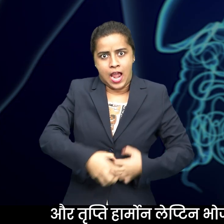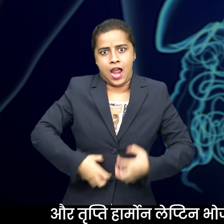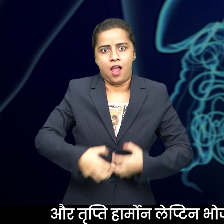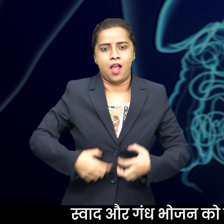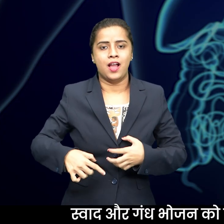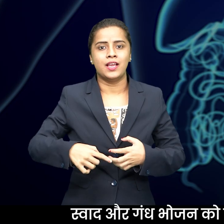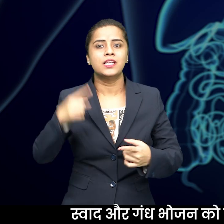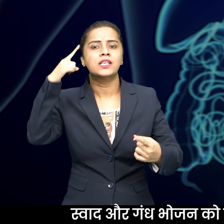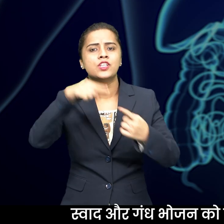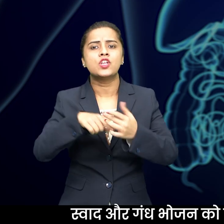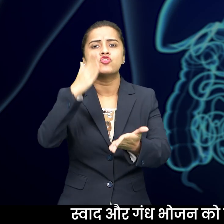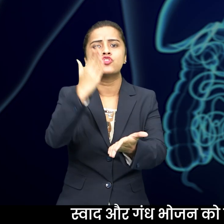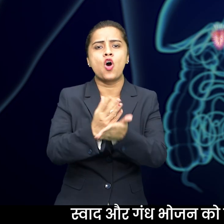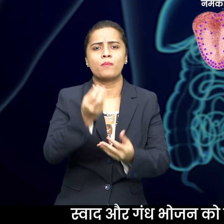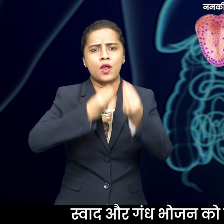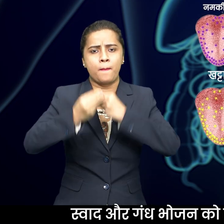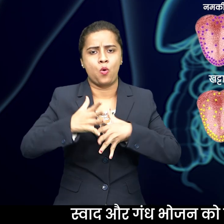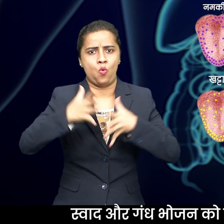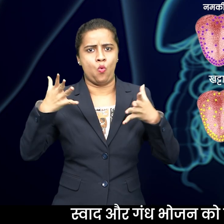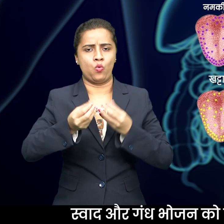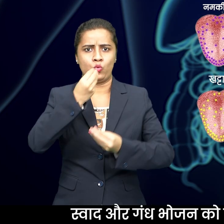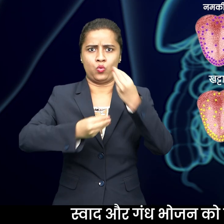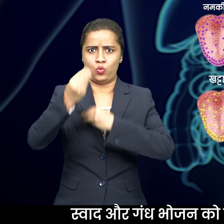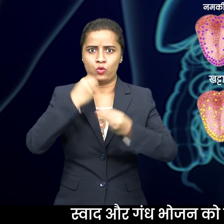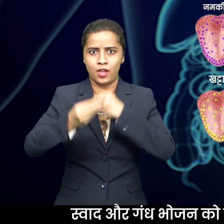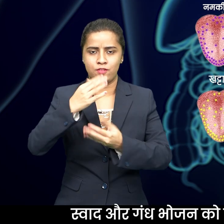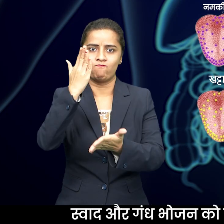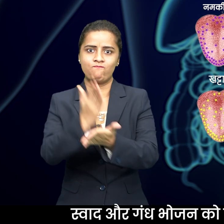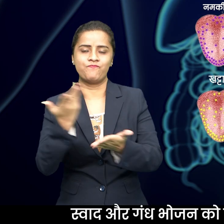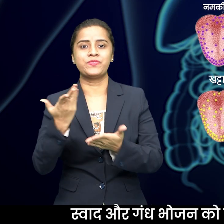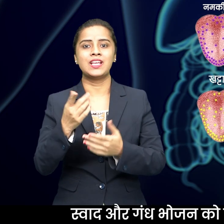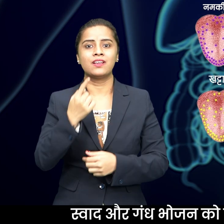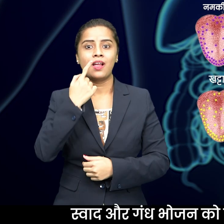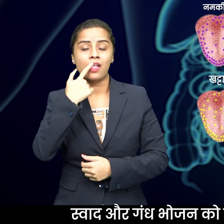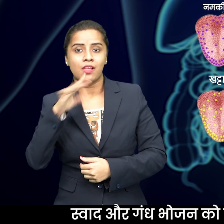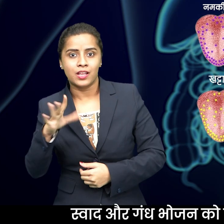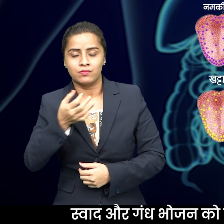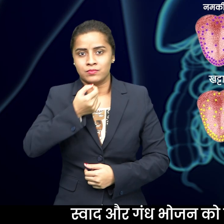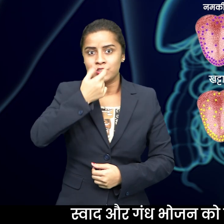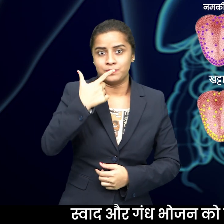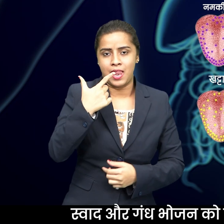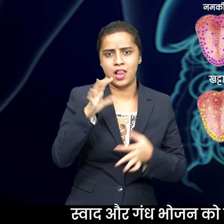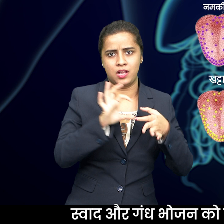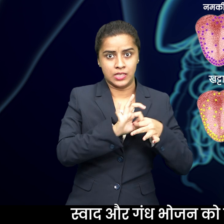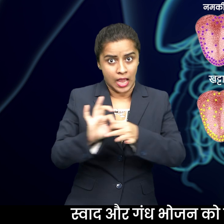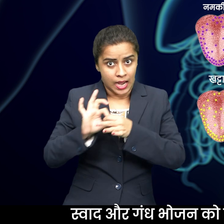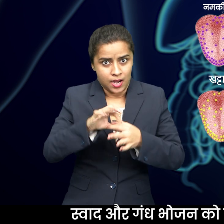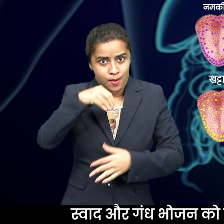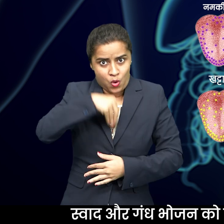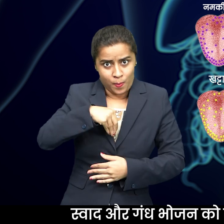है। स्वाद और गंध भोजन को समझने के लिए परस्पर